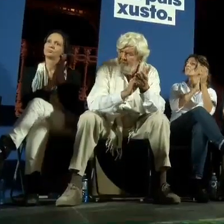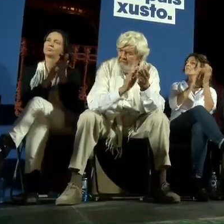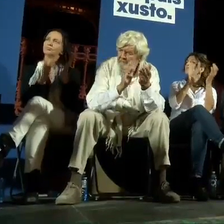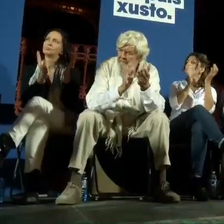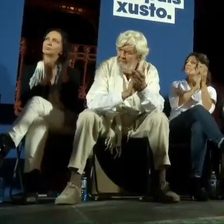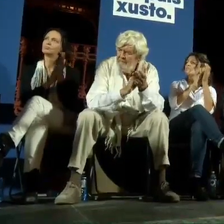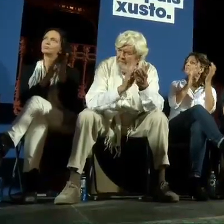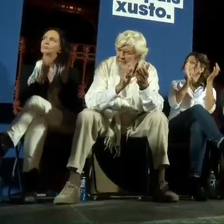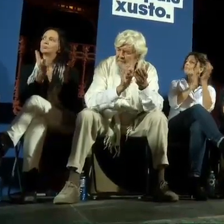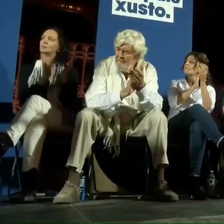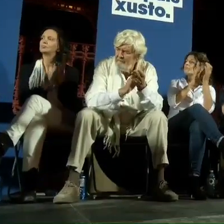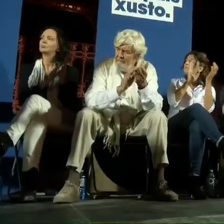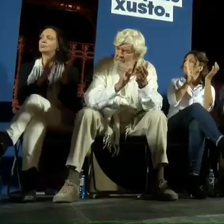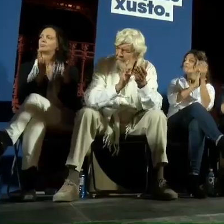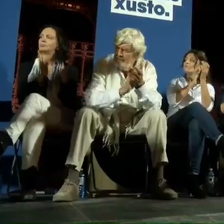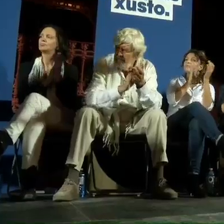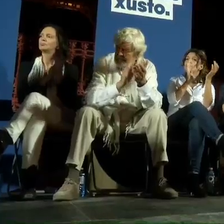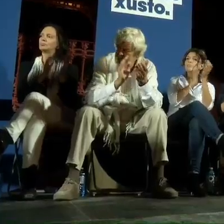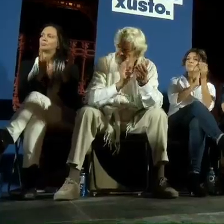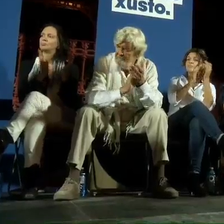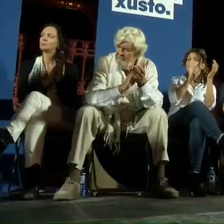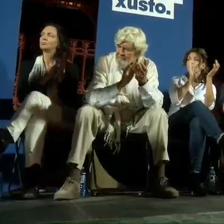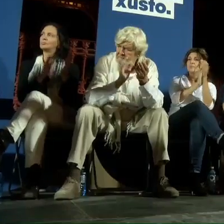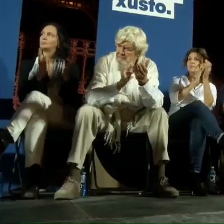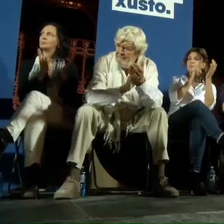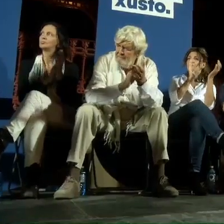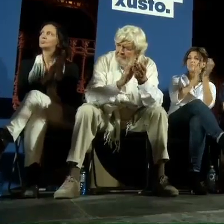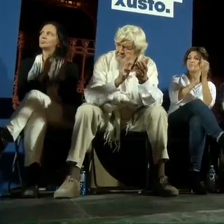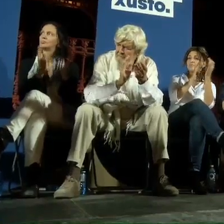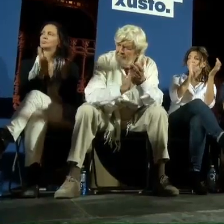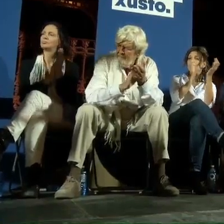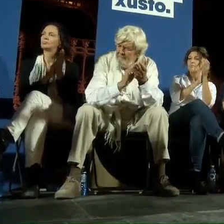sexo, recuperaremos a gratuidade